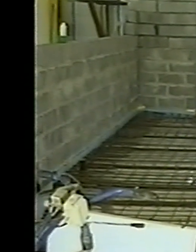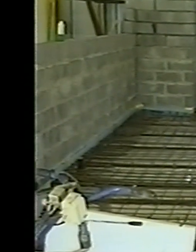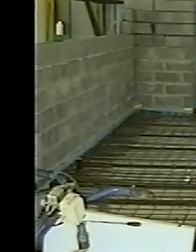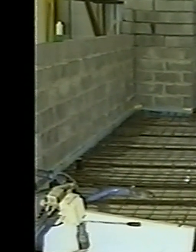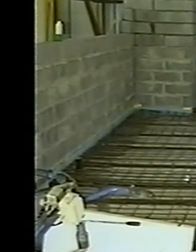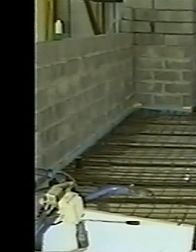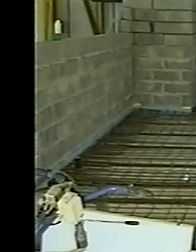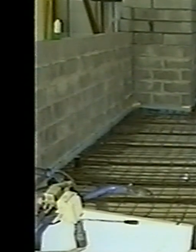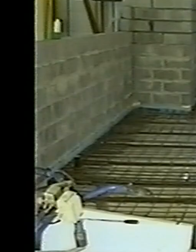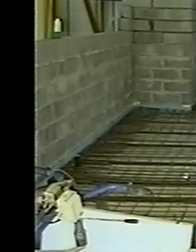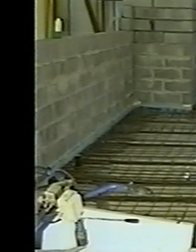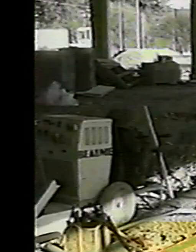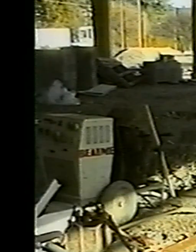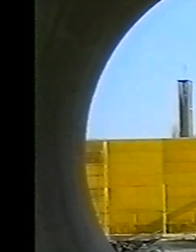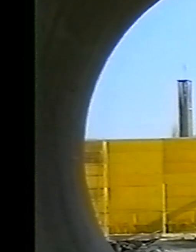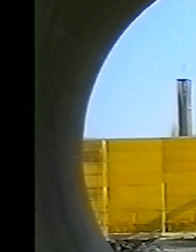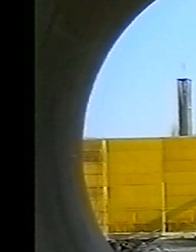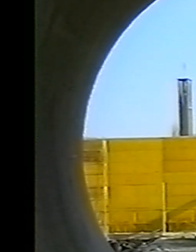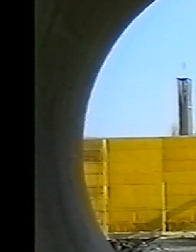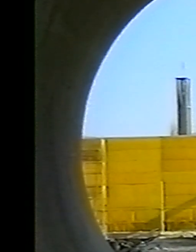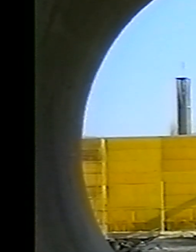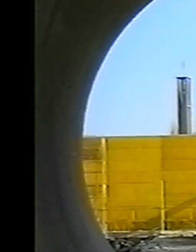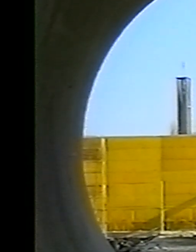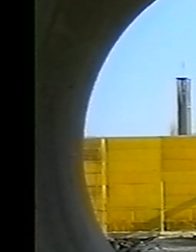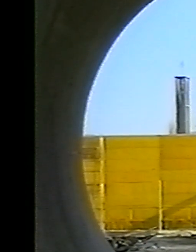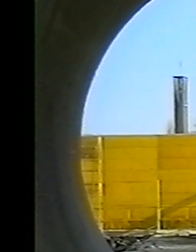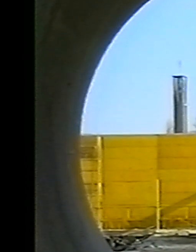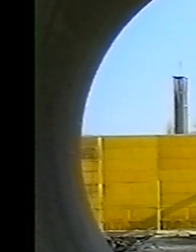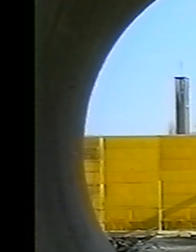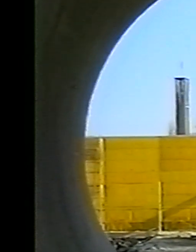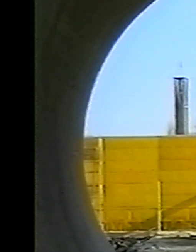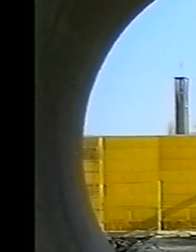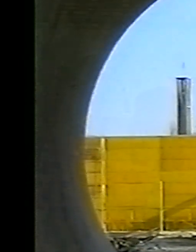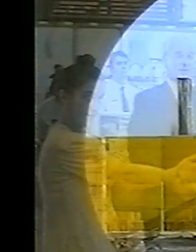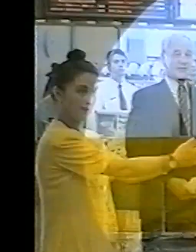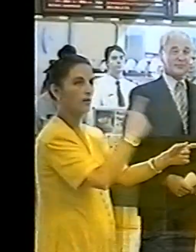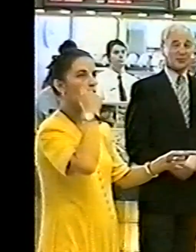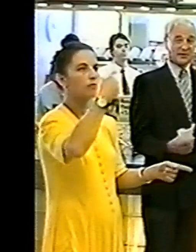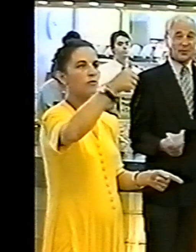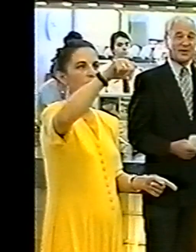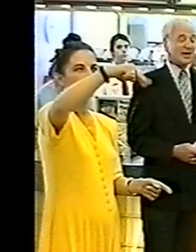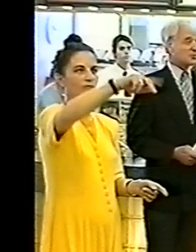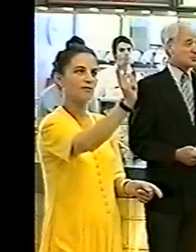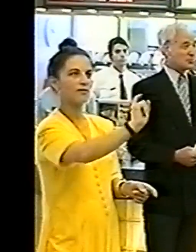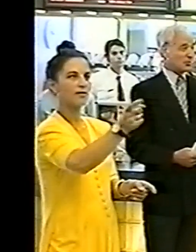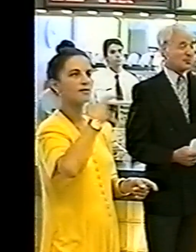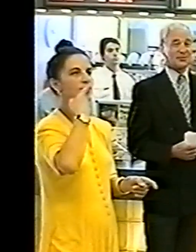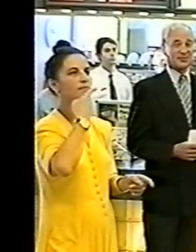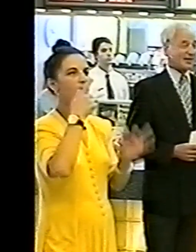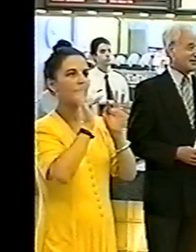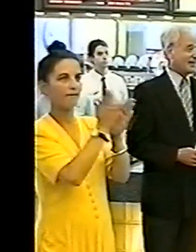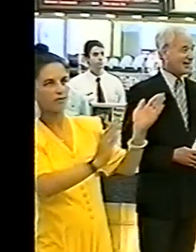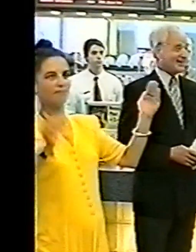loisirs ici en Suisse romande. Merci M. Gans. M. Gans nous a parlé de son vaisseau amiral. Je suis sûr